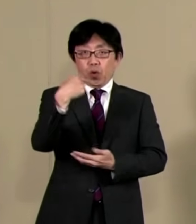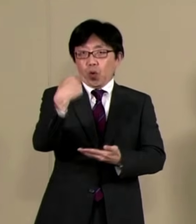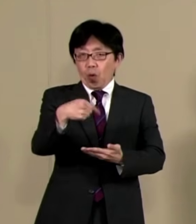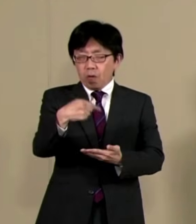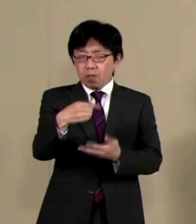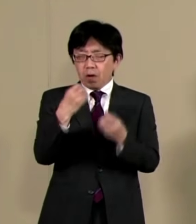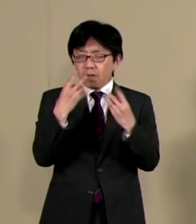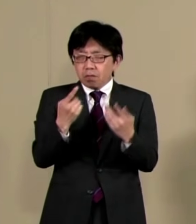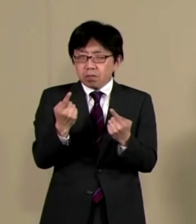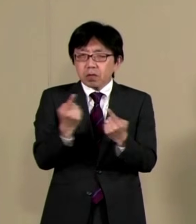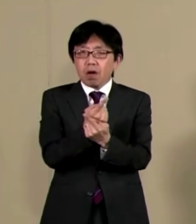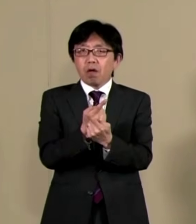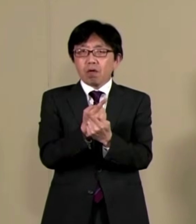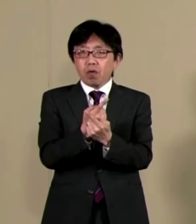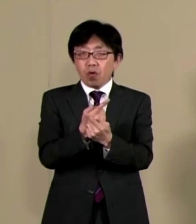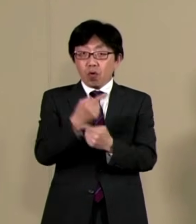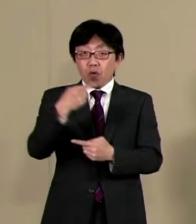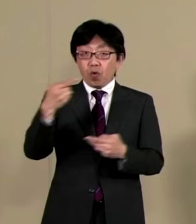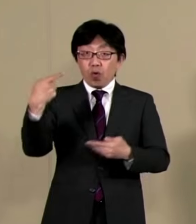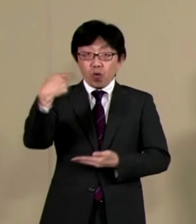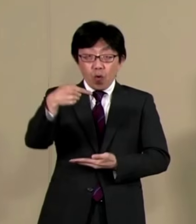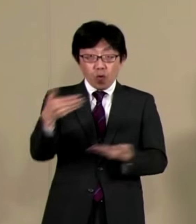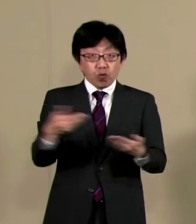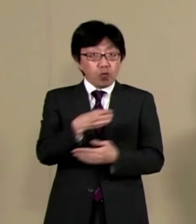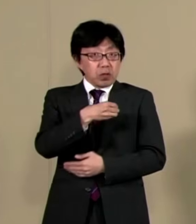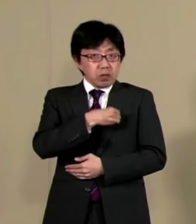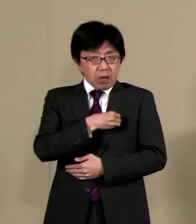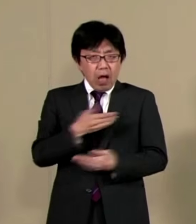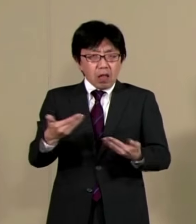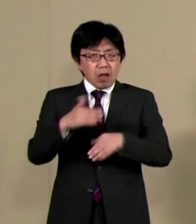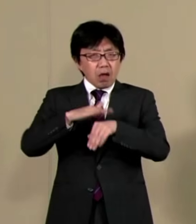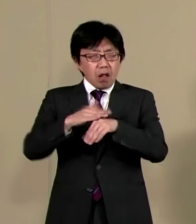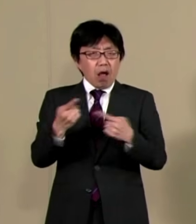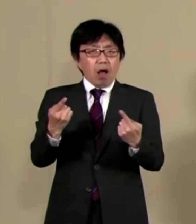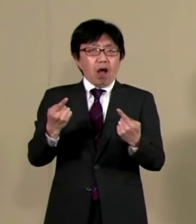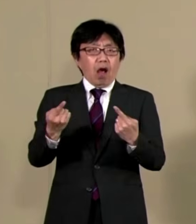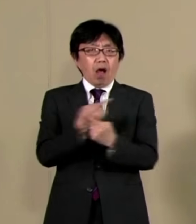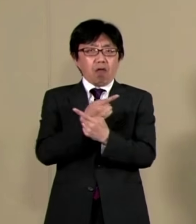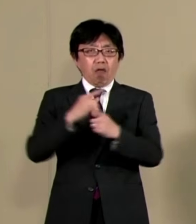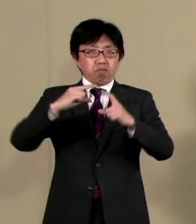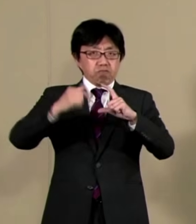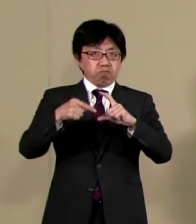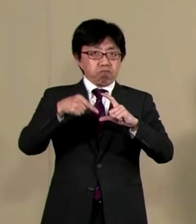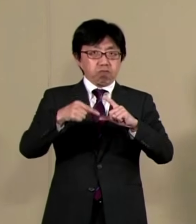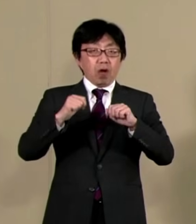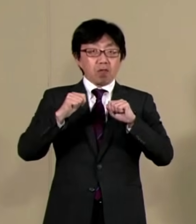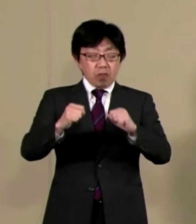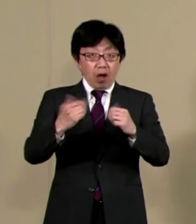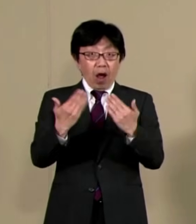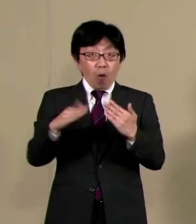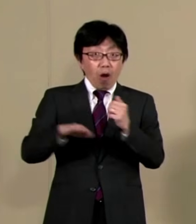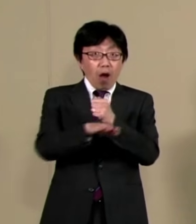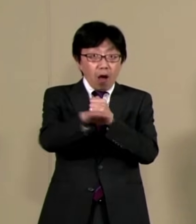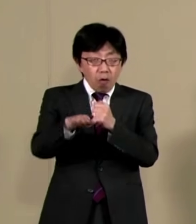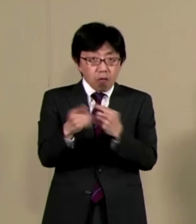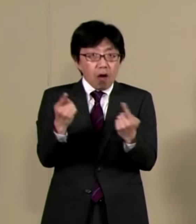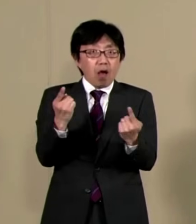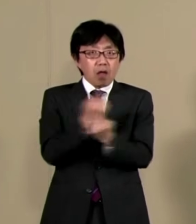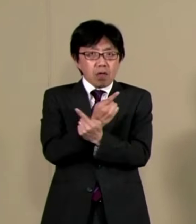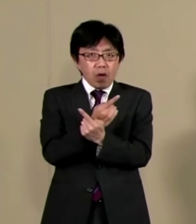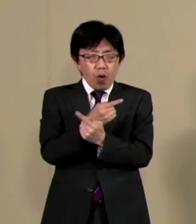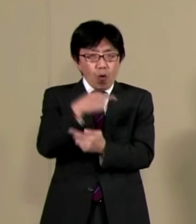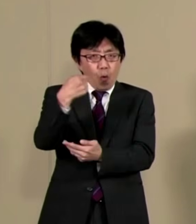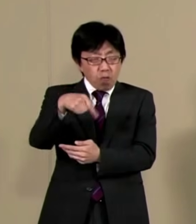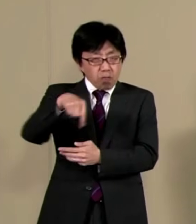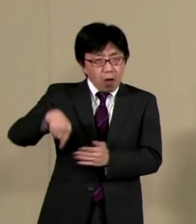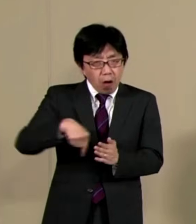です教職員の働き方改革が進むよう学校環境を改善し学校教育を